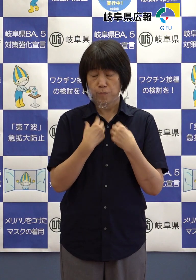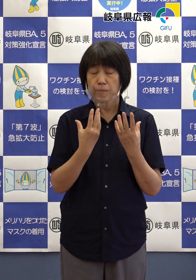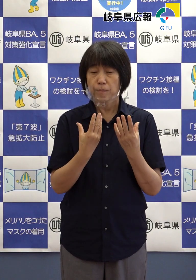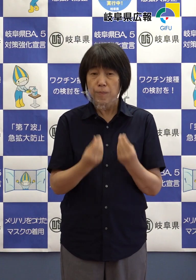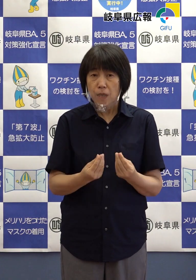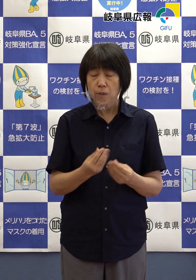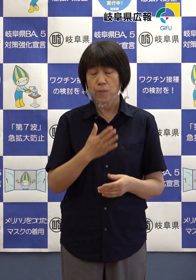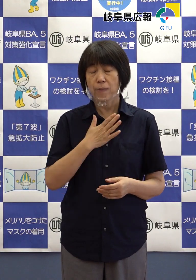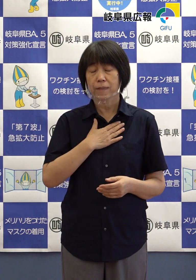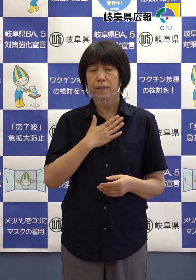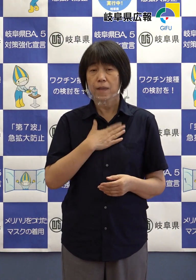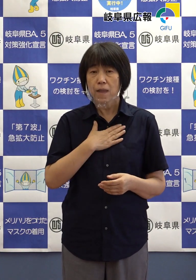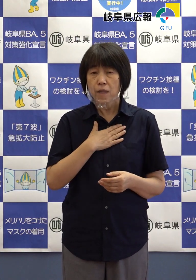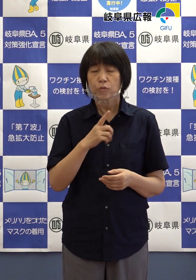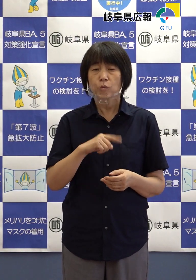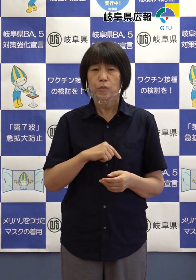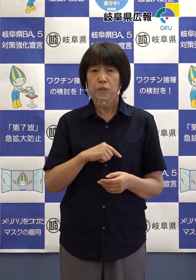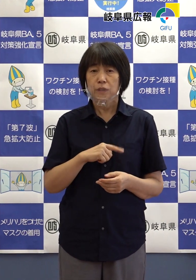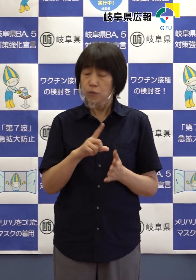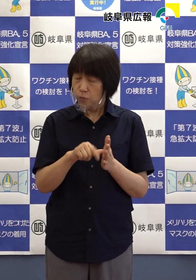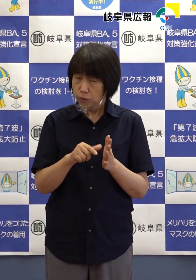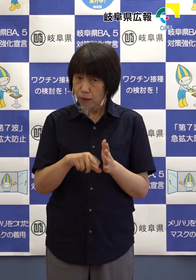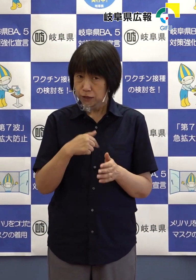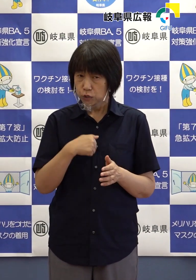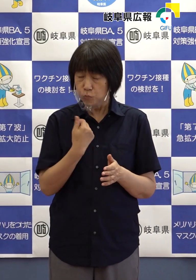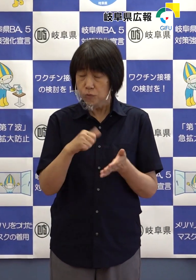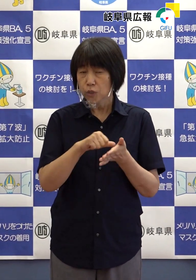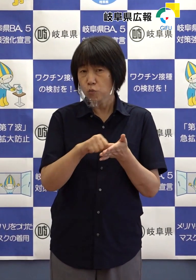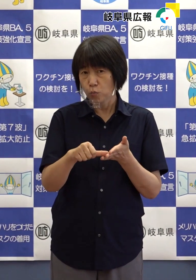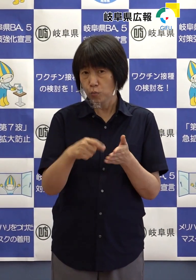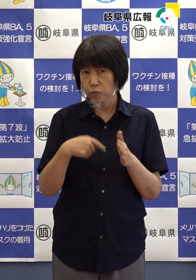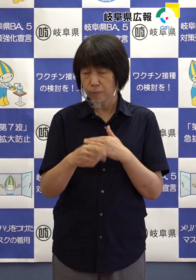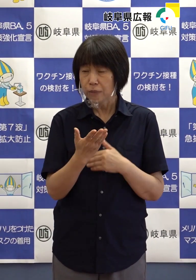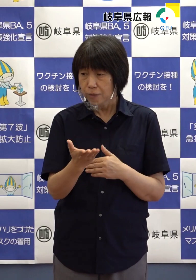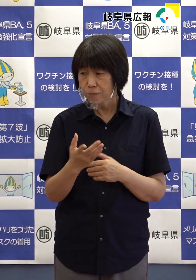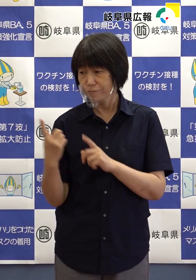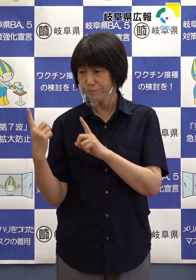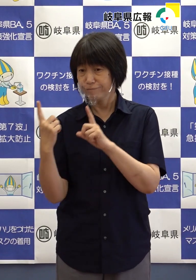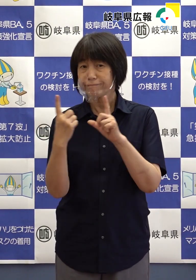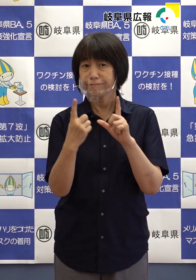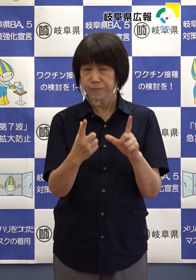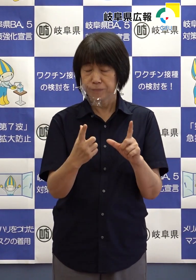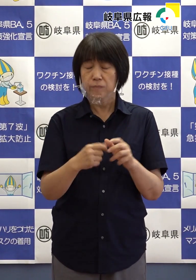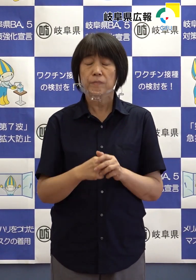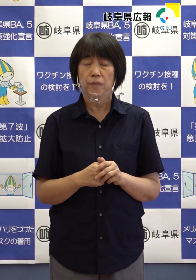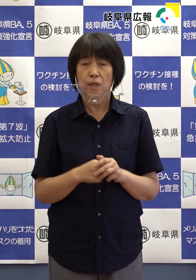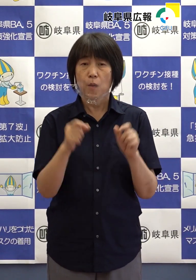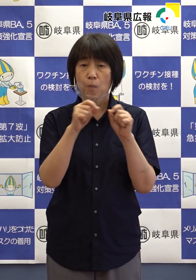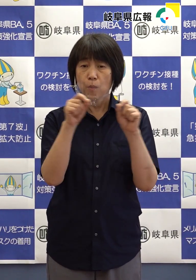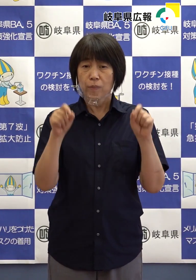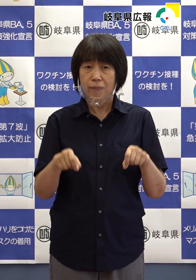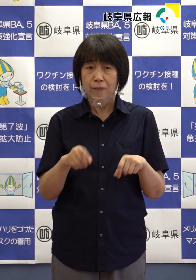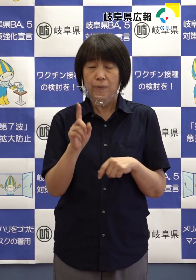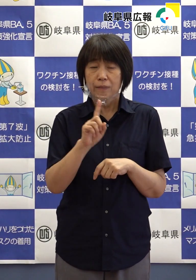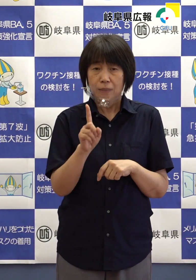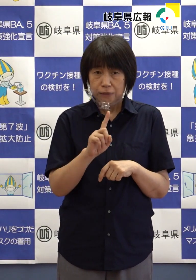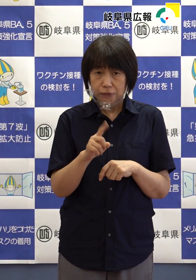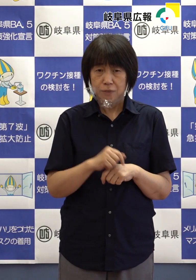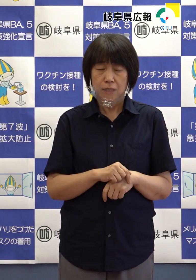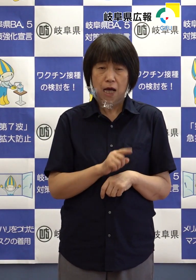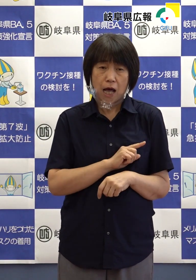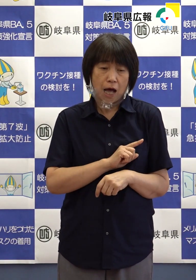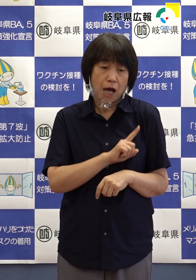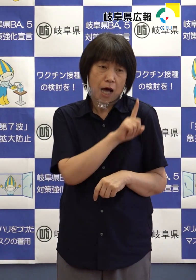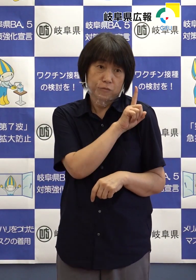そうですあの要するに言うのんな問題意識はですねあの発熱外来に